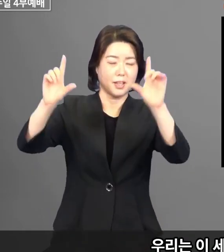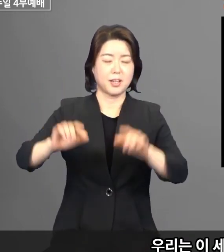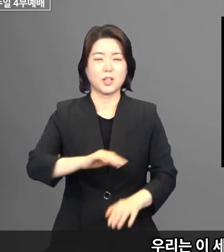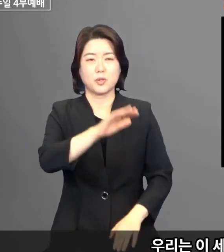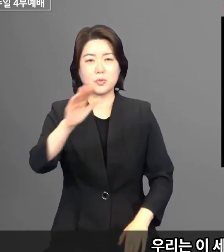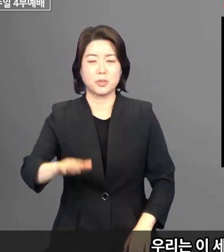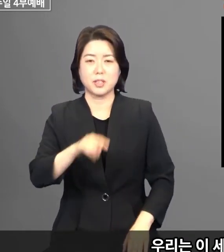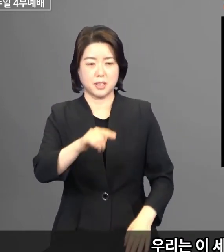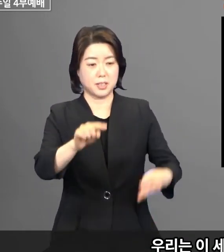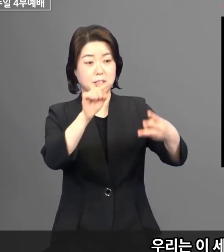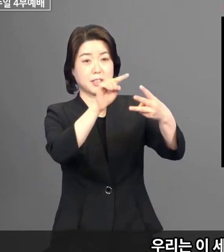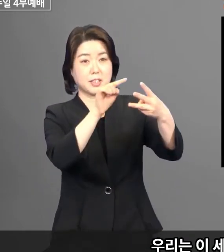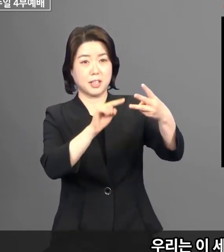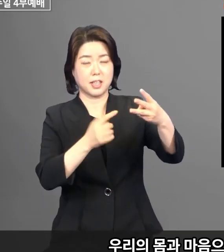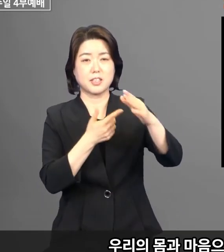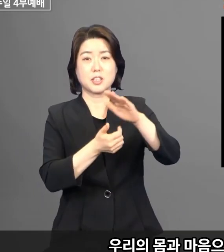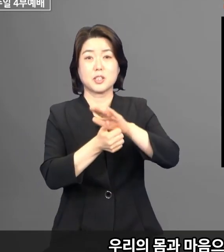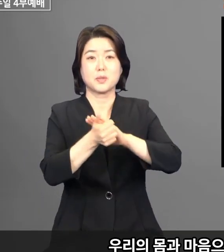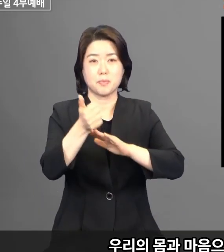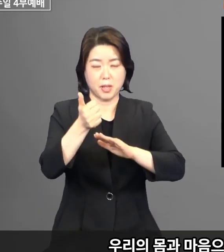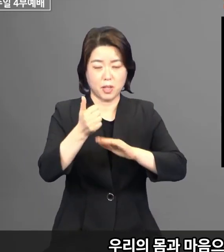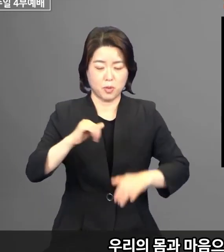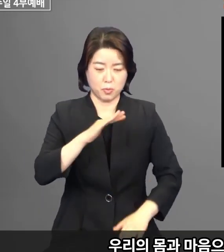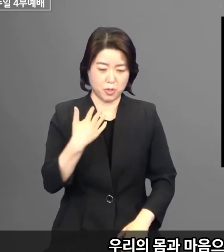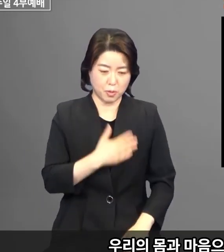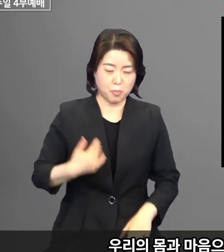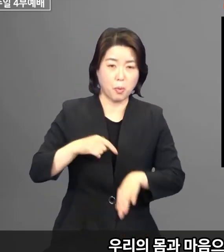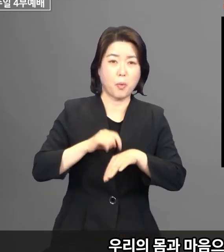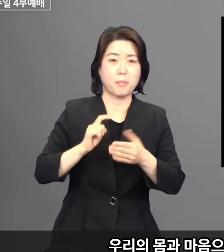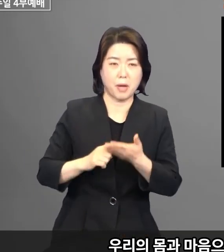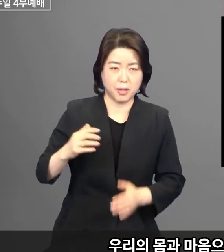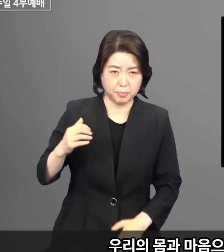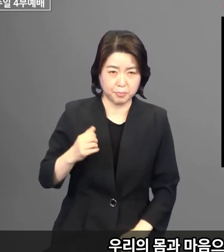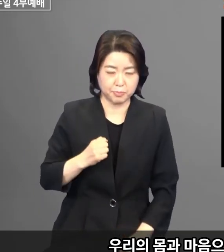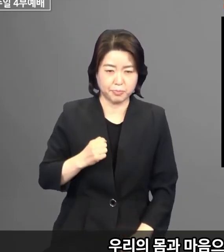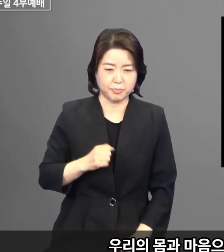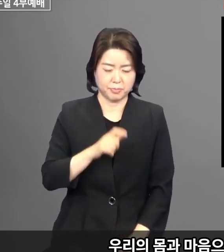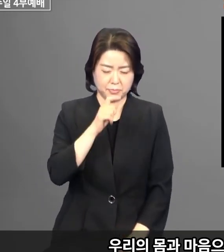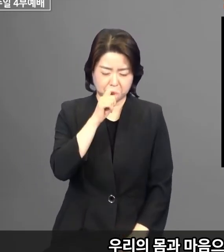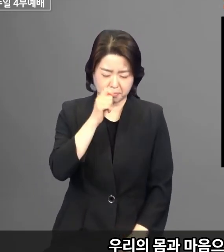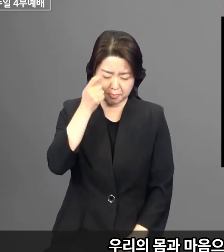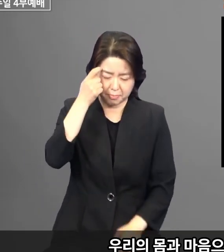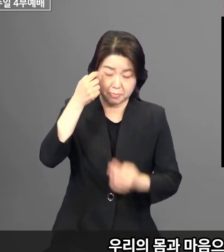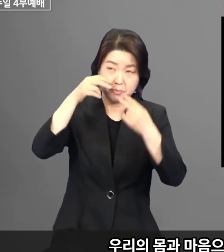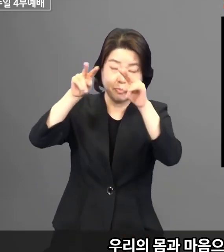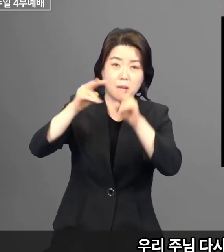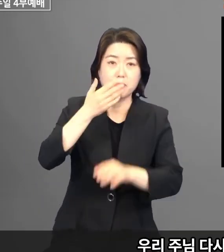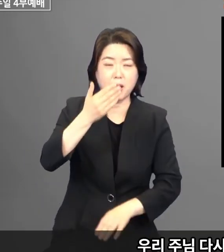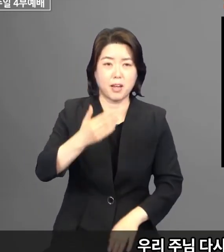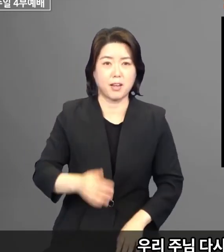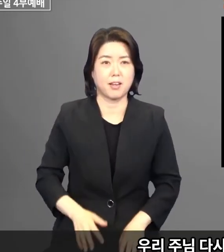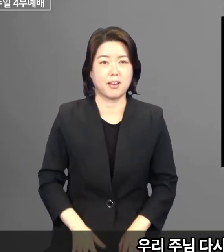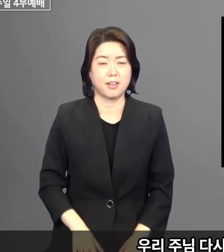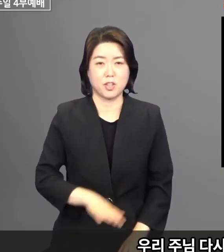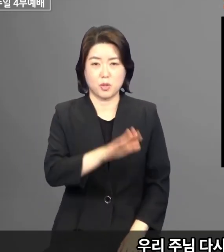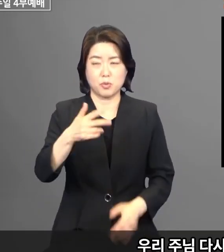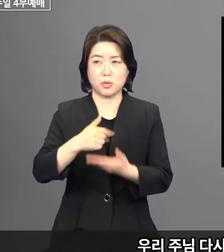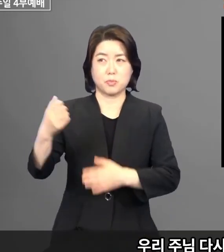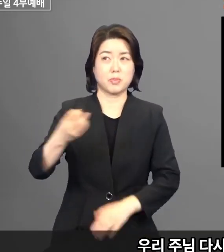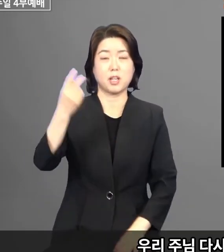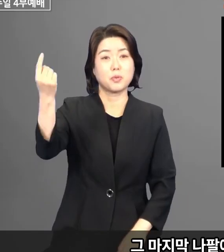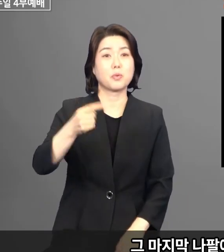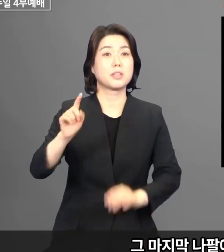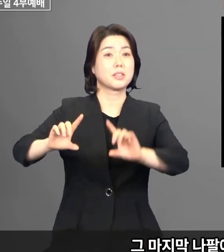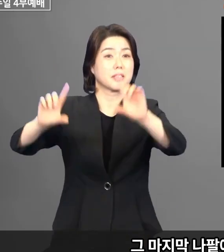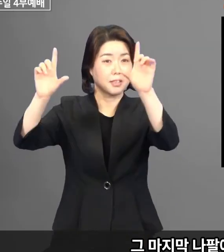우리는 이 세 가지 희망을 우리의 몸과 마음으로 목도할 것입니다. 우리 주님 다시 오시는